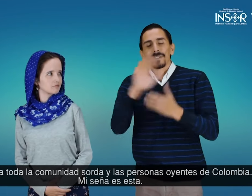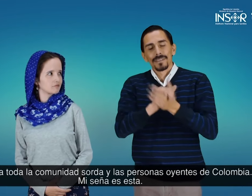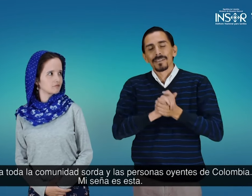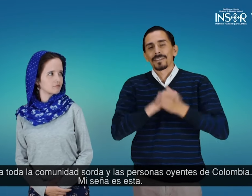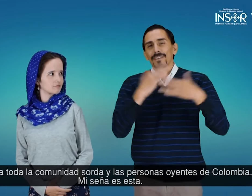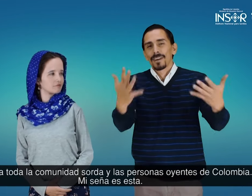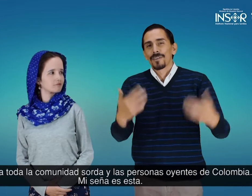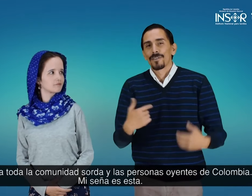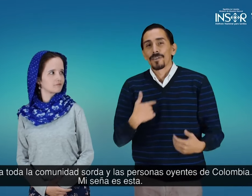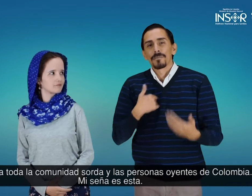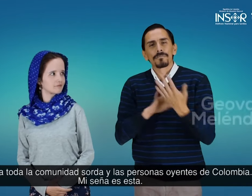Mi seña es esta.